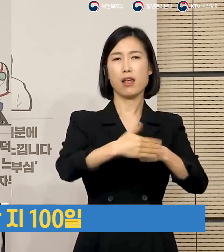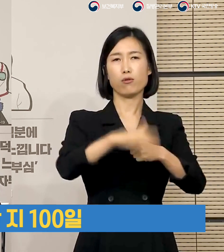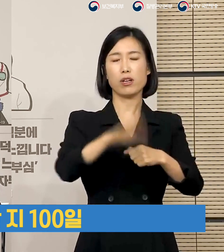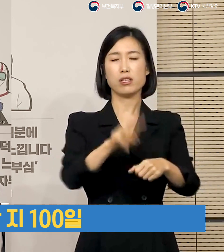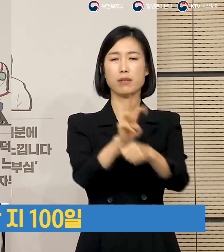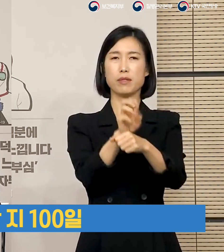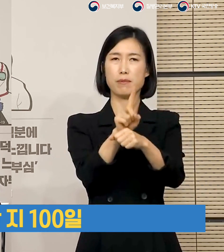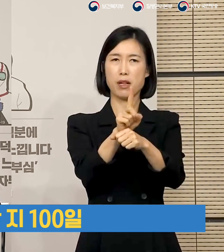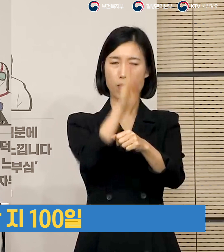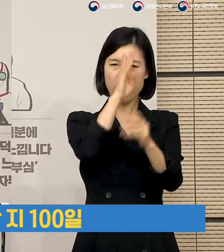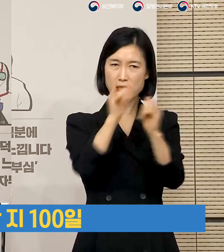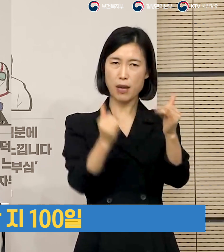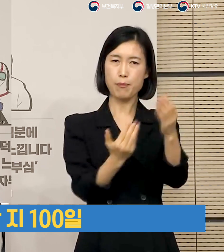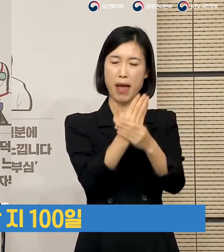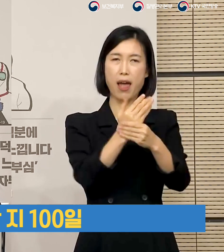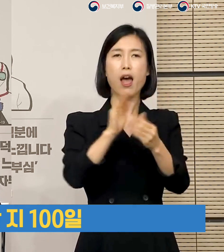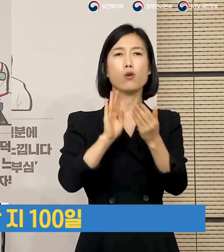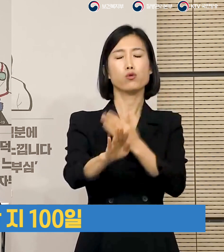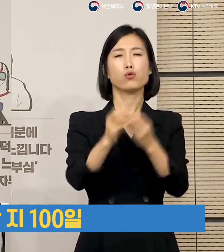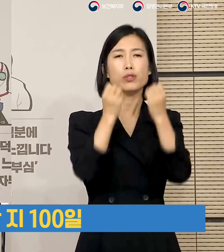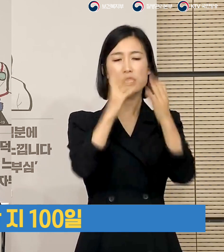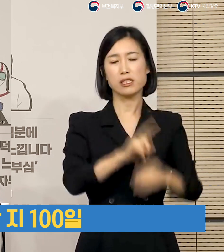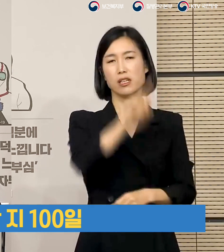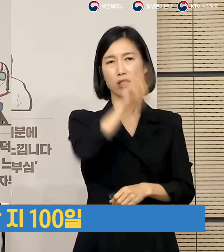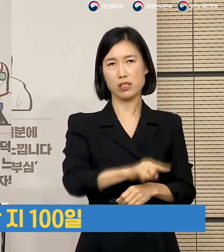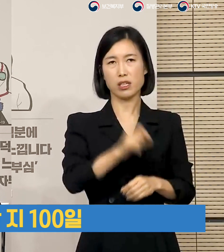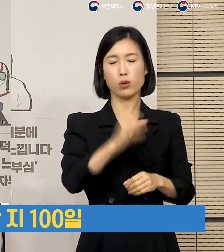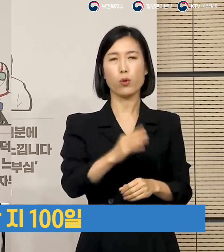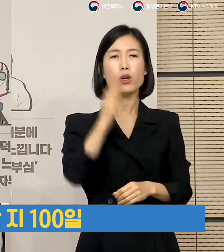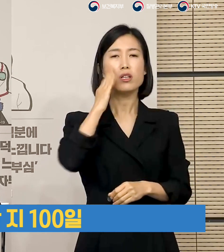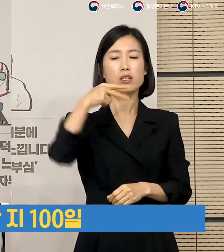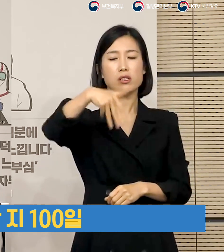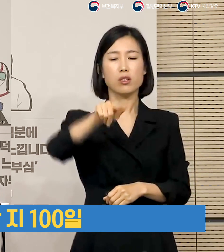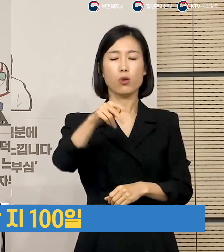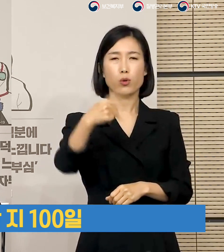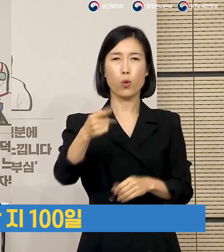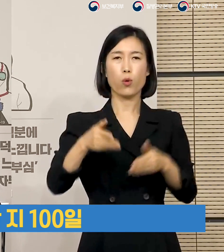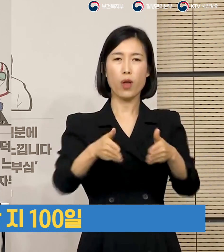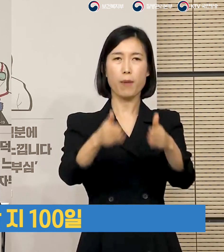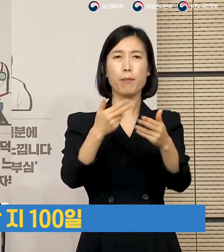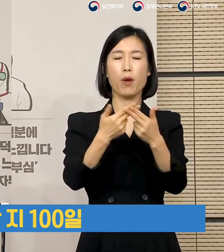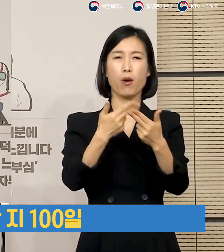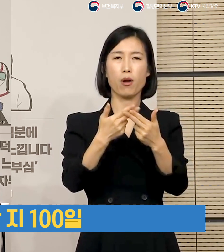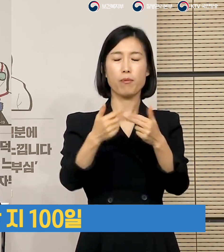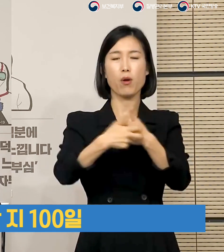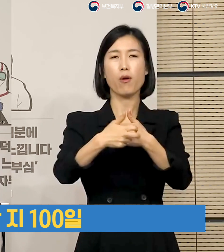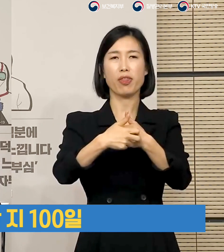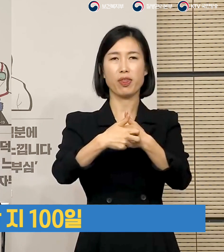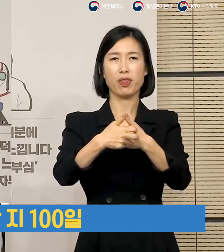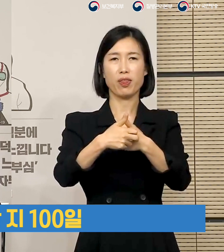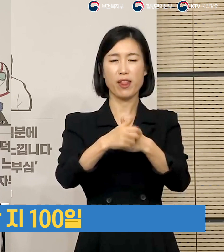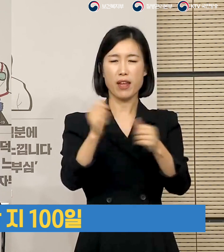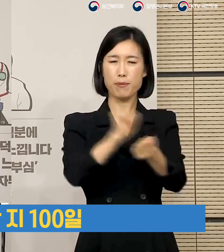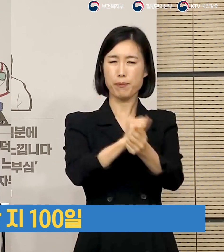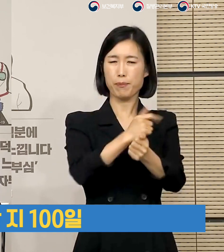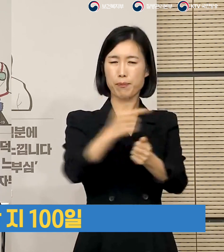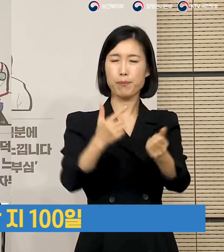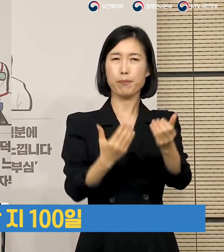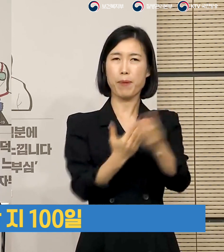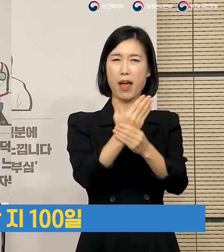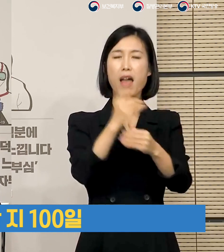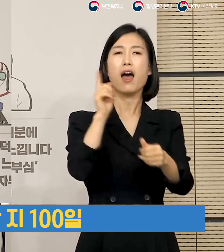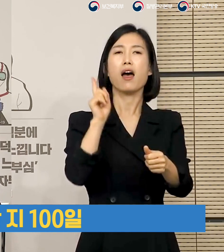환자가 발생하고 이어서 신천지 교회와 청도 대남병원 등에서 집단 감염이 발생하면서